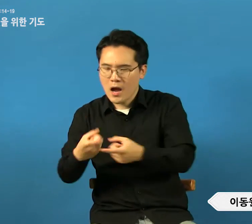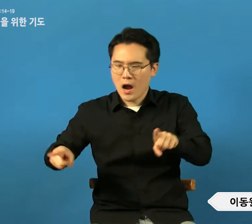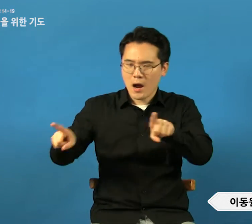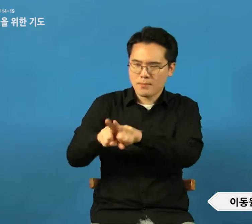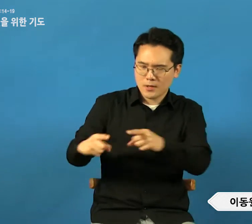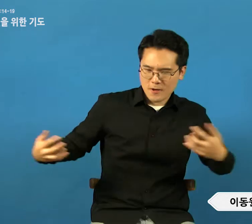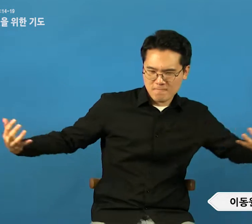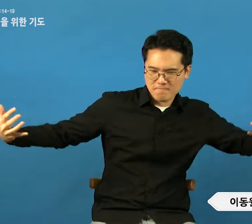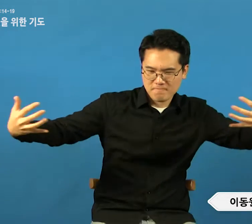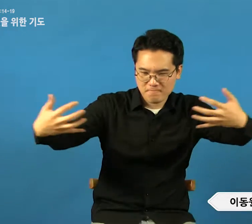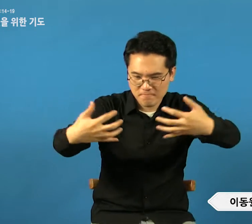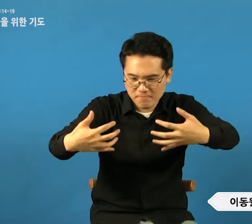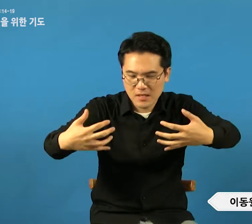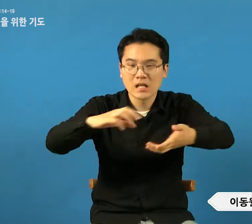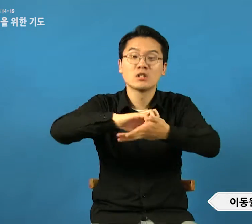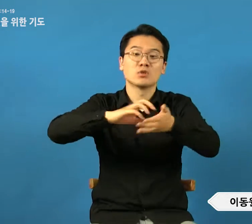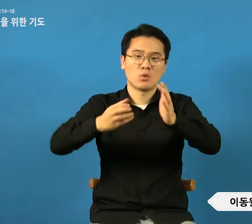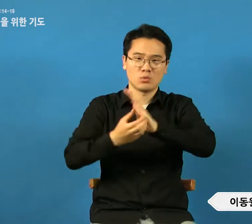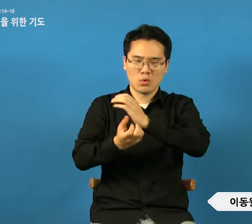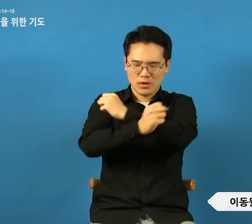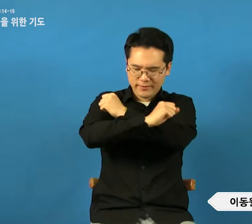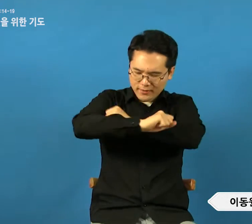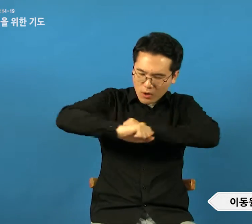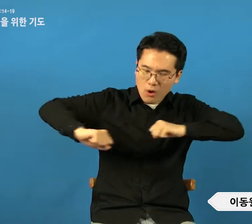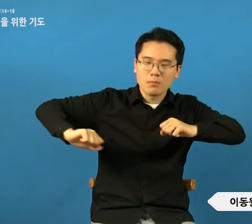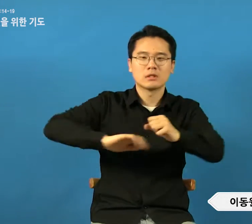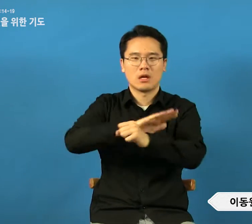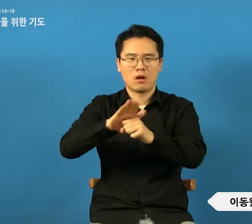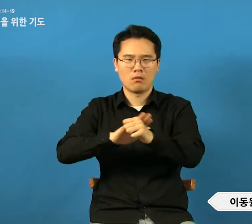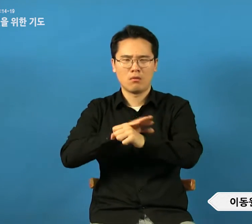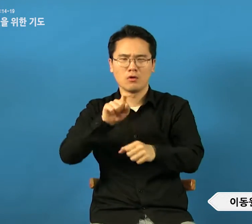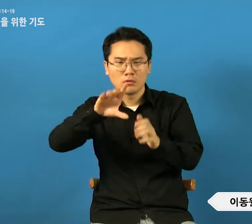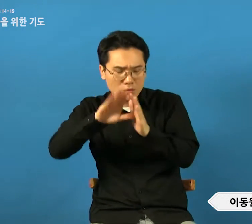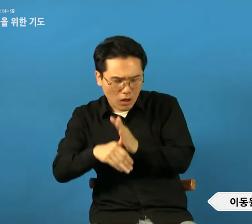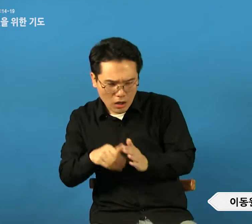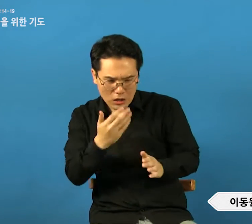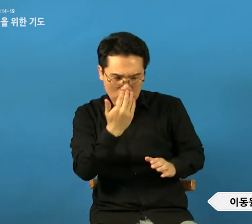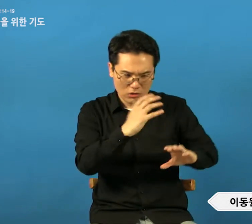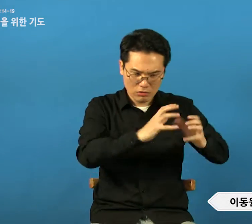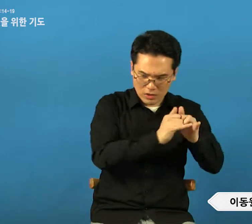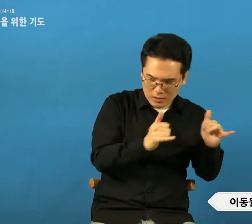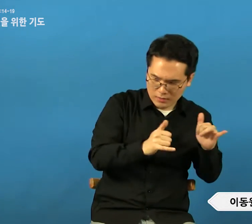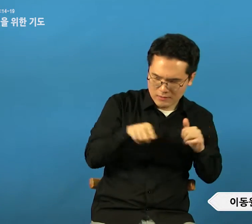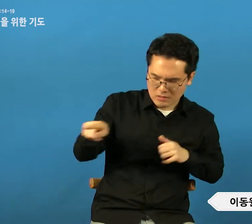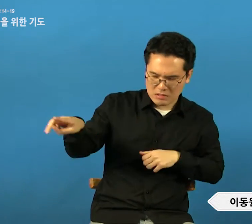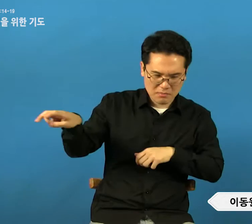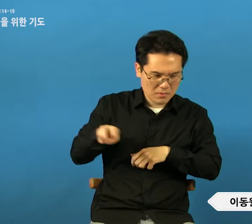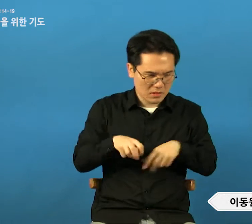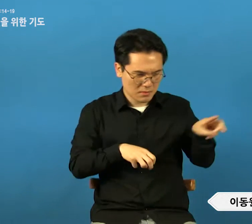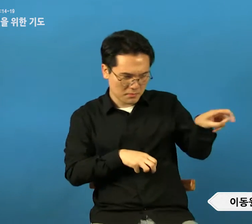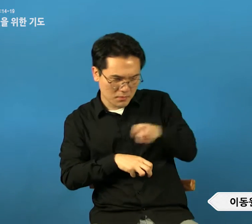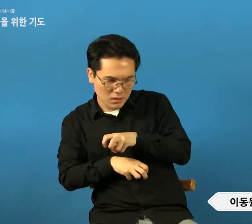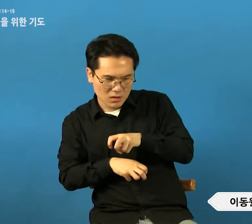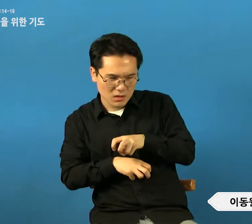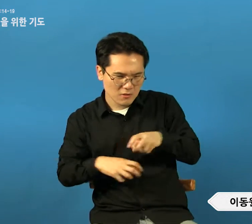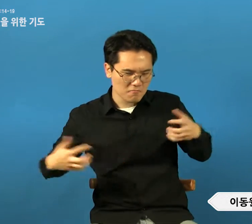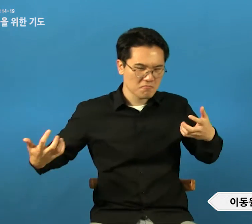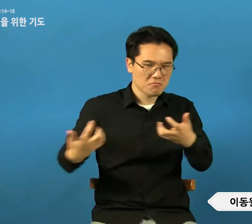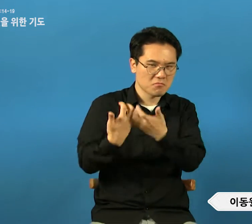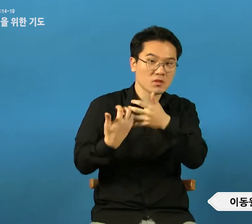만큼 넓은 사랑. 그 당시 유태인하고 이방인들하고 상대도 안 했단 말이죠. 그런데 그 유태인과